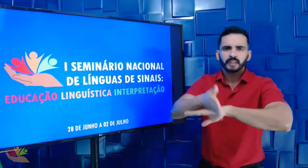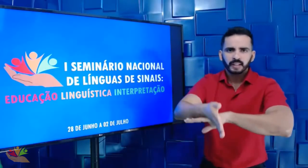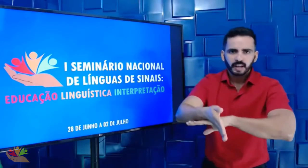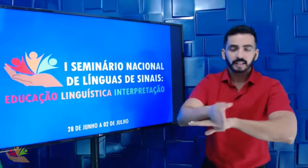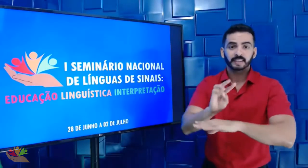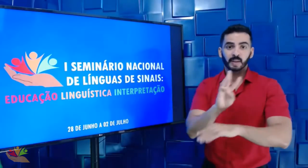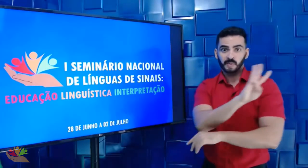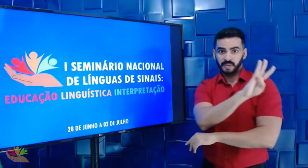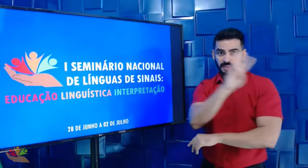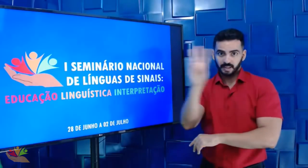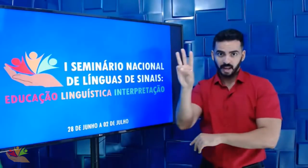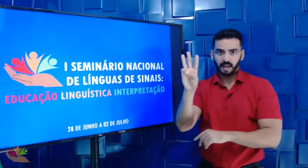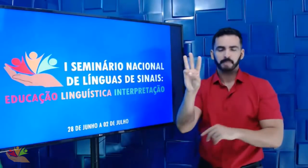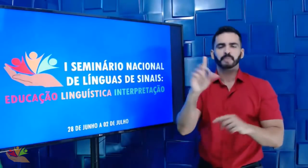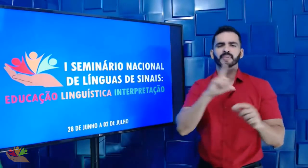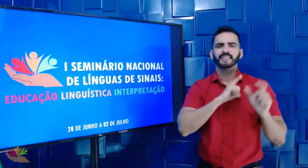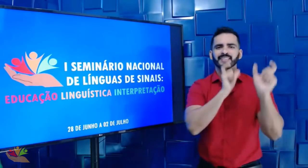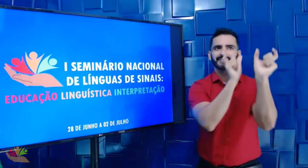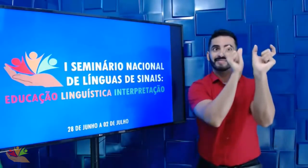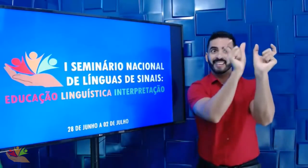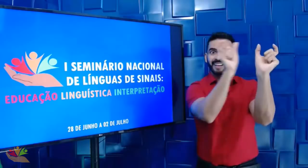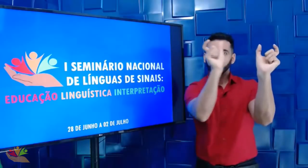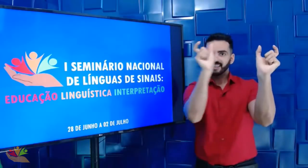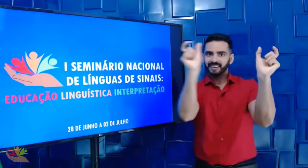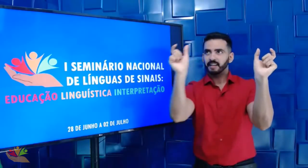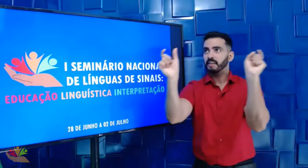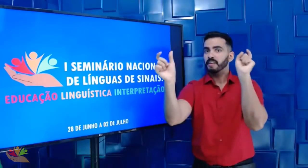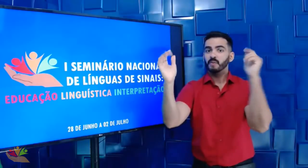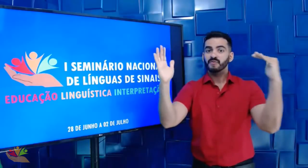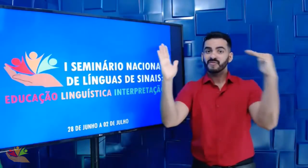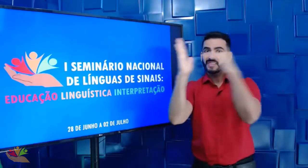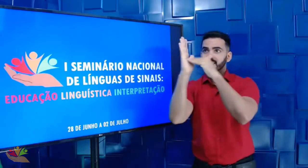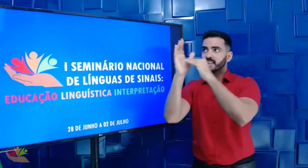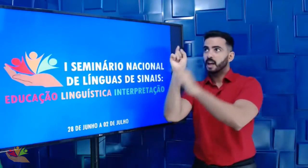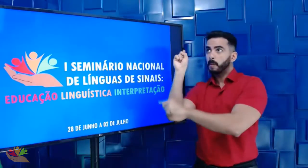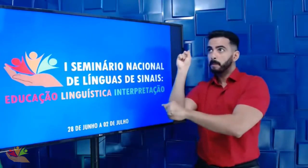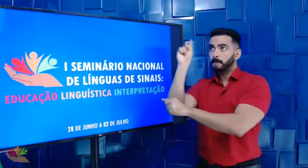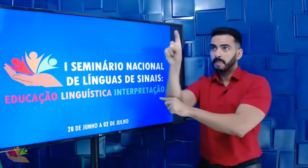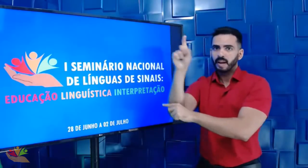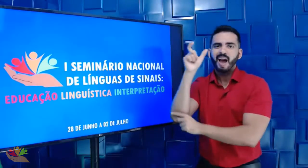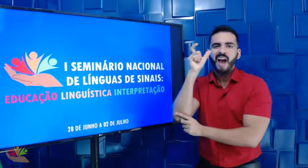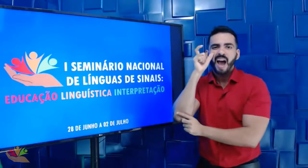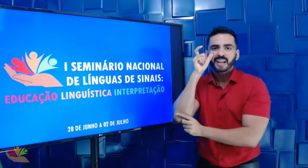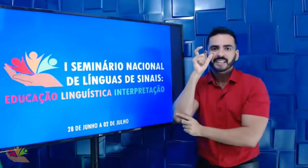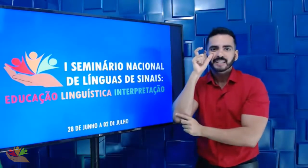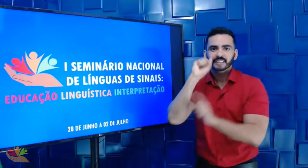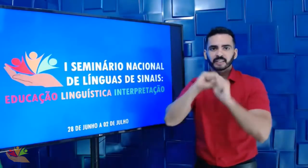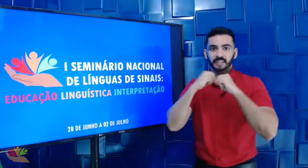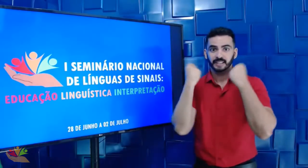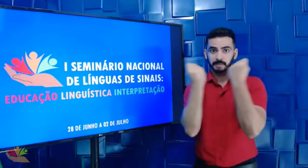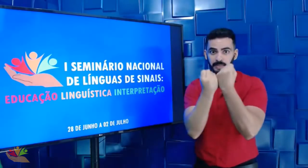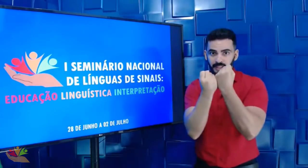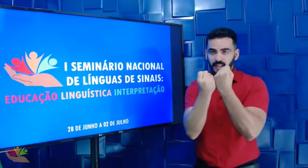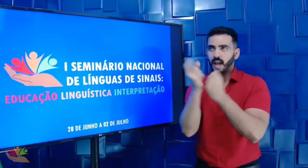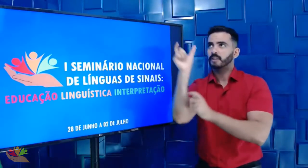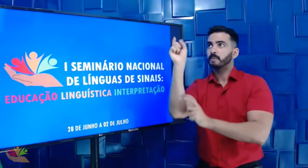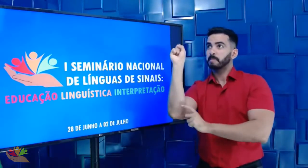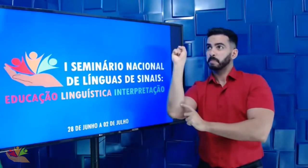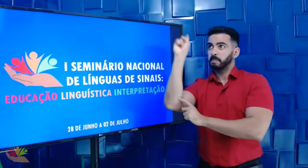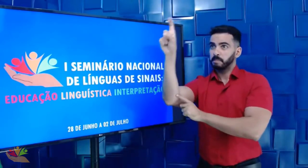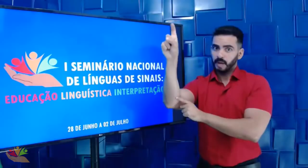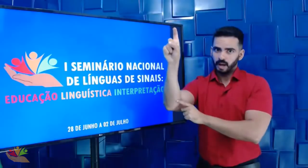Vocês podem assistir no YouTube e no site, e no final